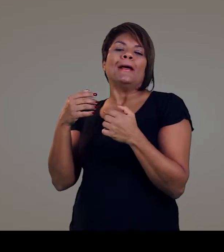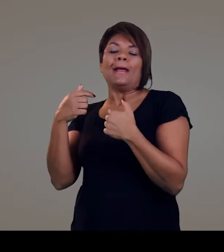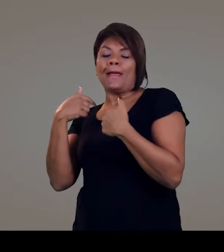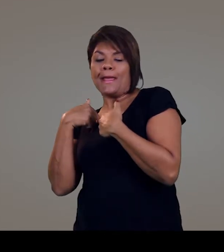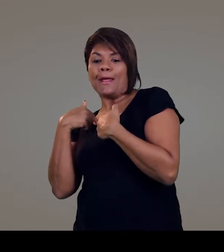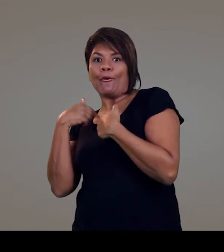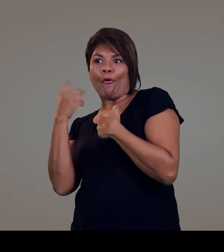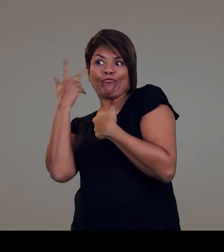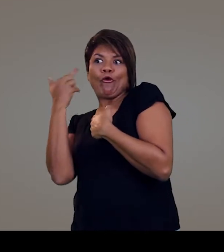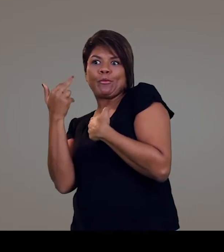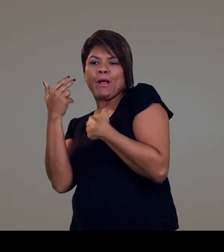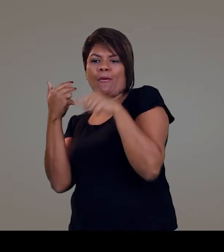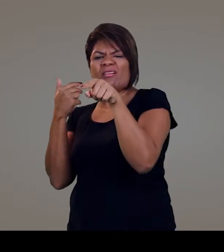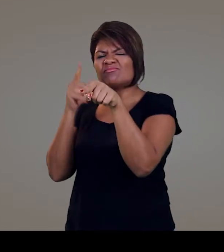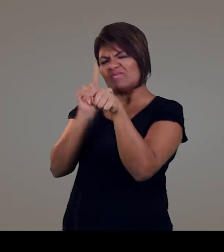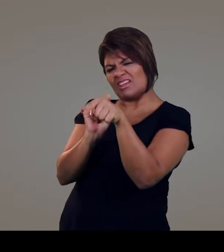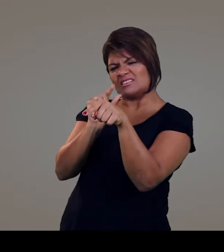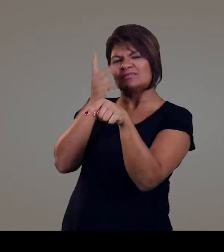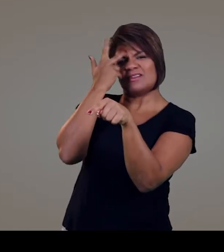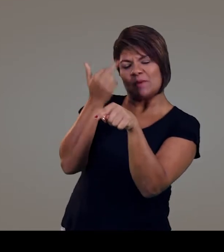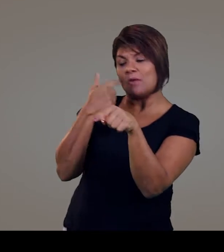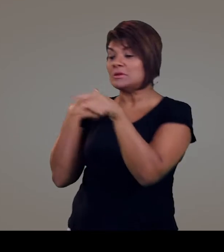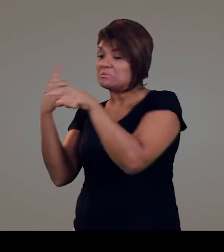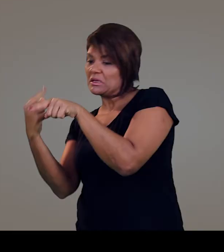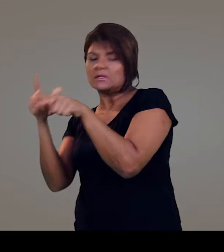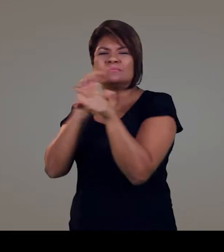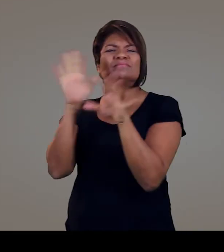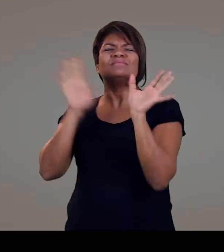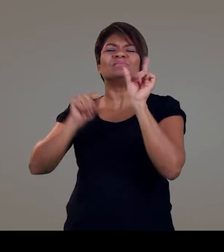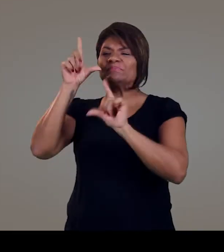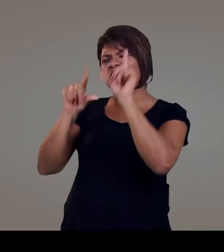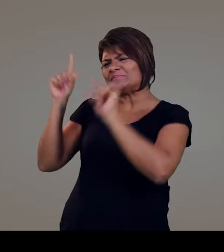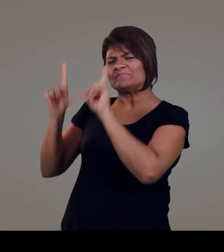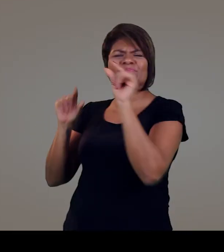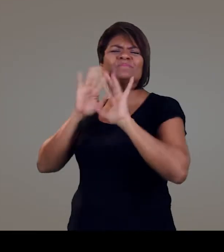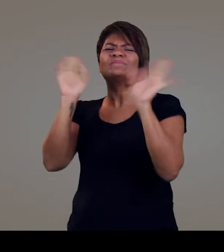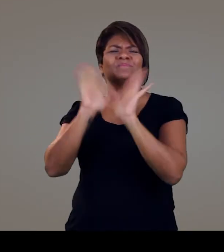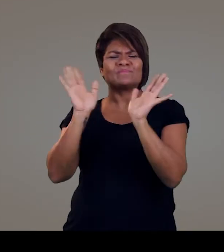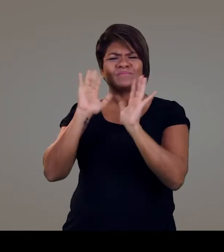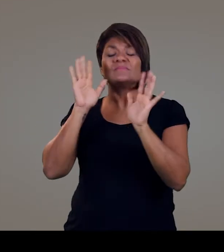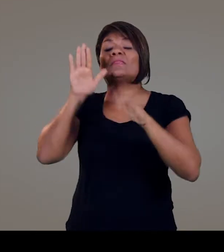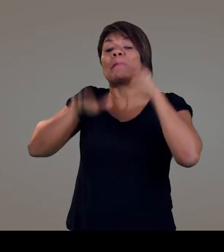menos normal, dependendo do lugar onde a gente está, mas de qualquer forma,